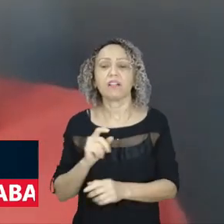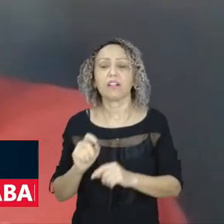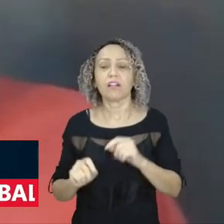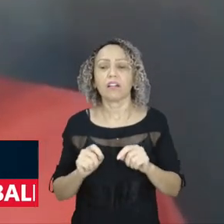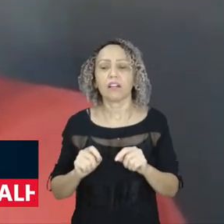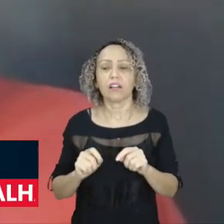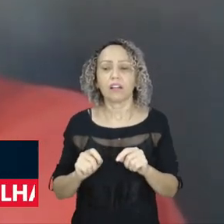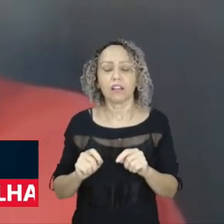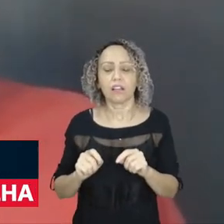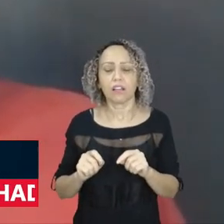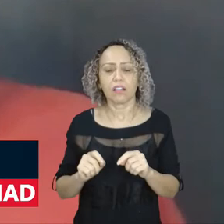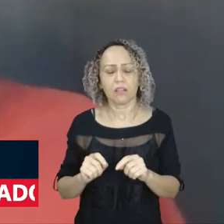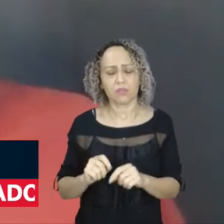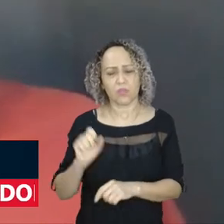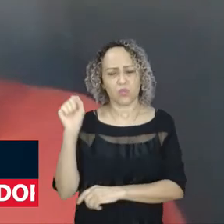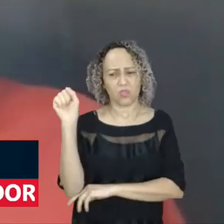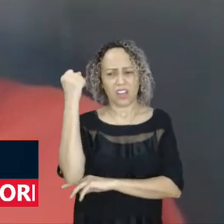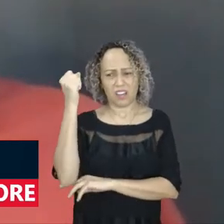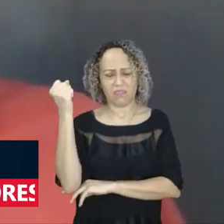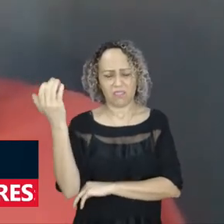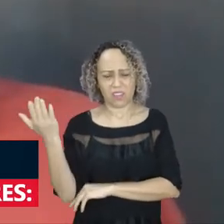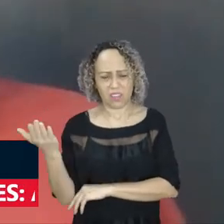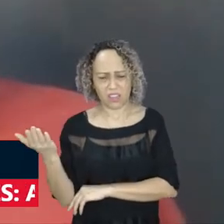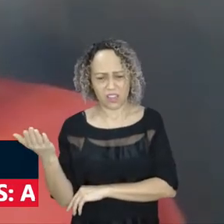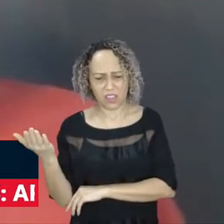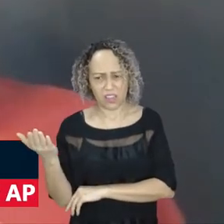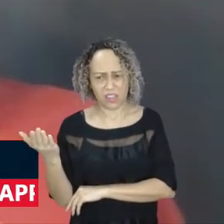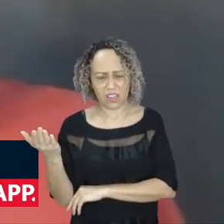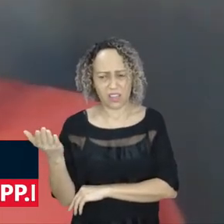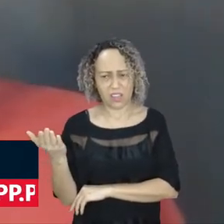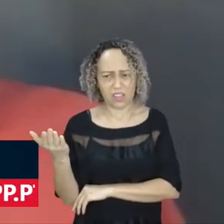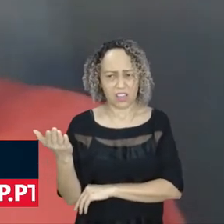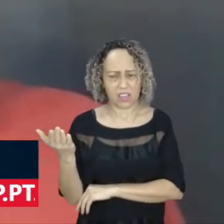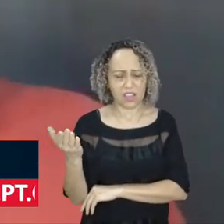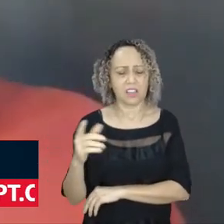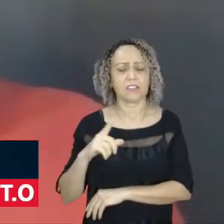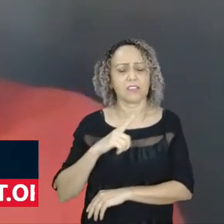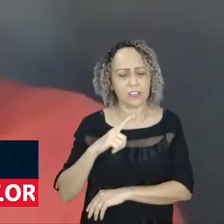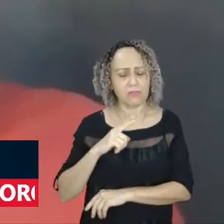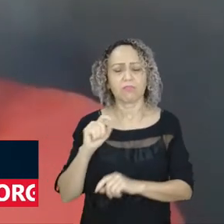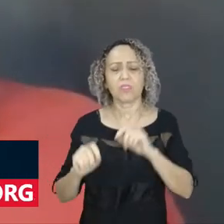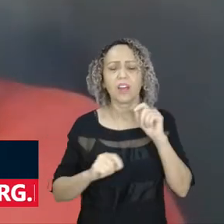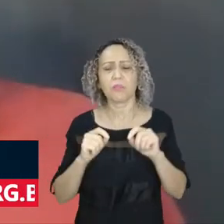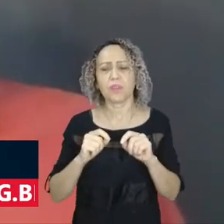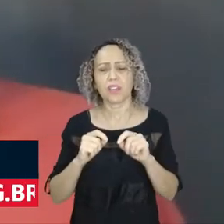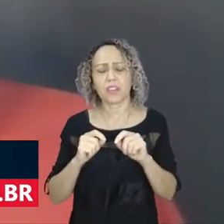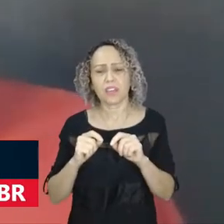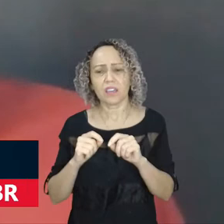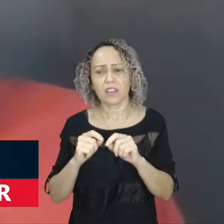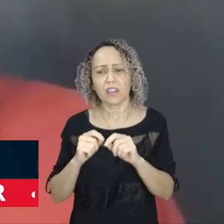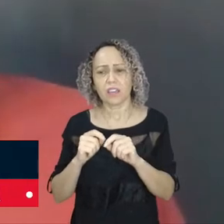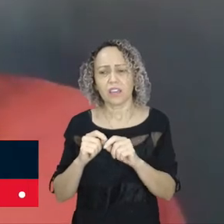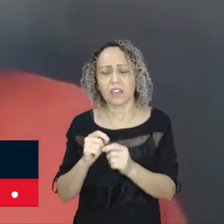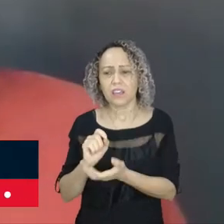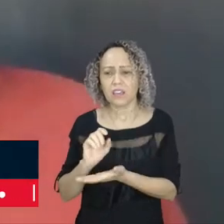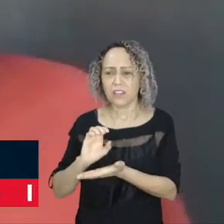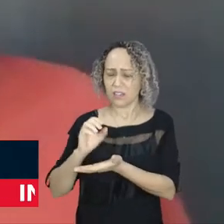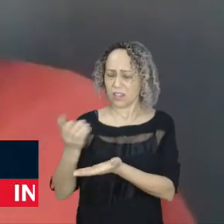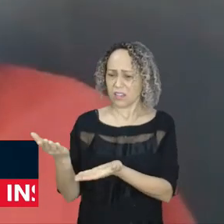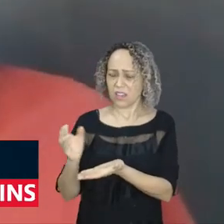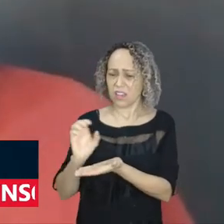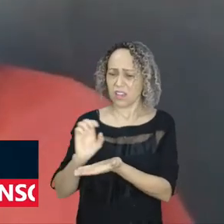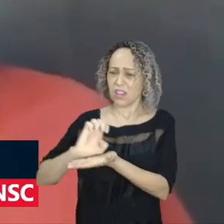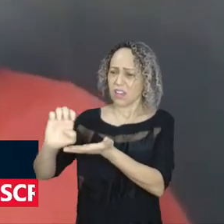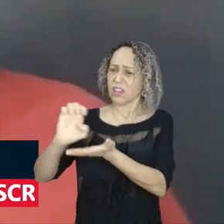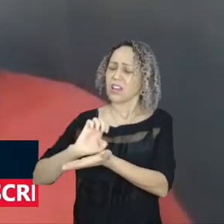isso é muito grave. Nós temos primeiro que resolver a questão interna. Temos também que exportar alimento. O mundo precisa de alimento. O Brasil é